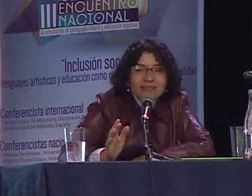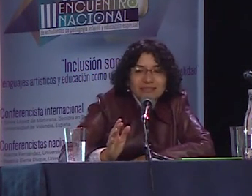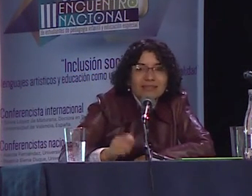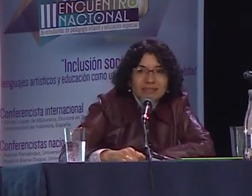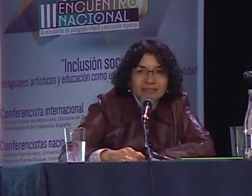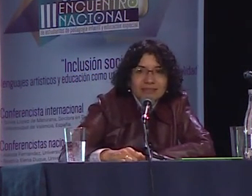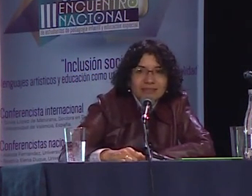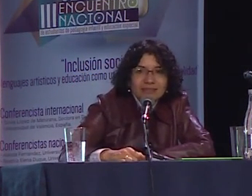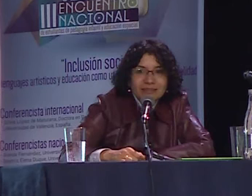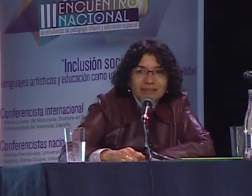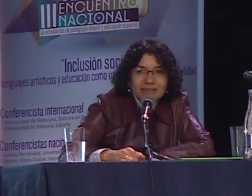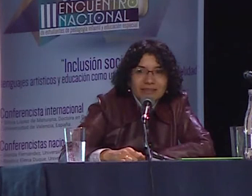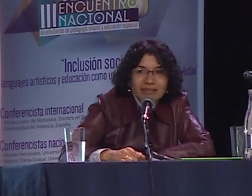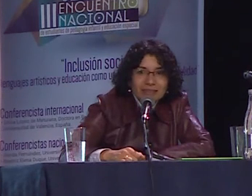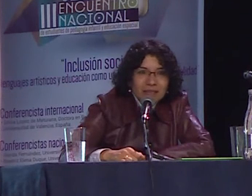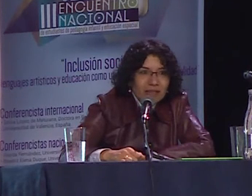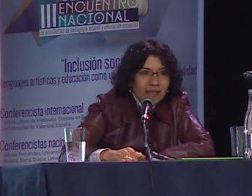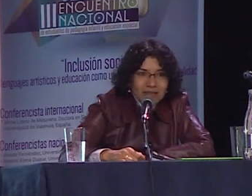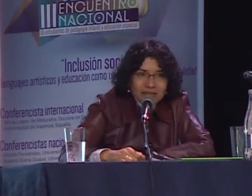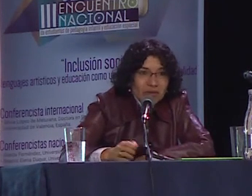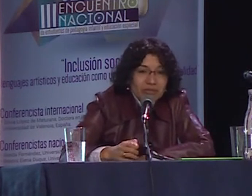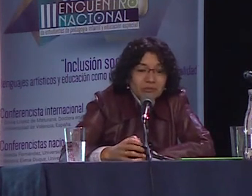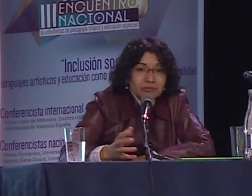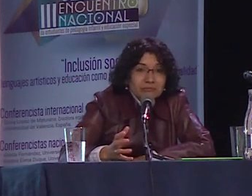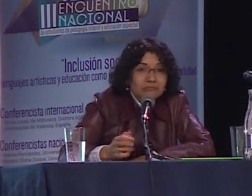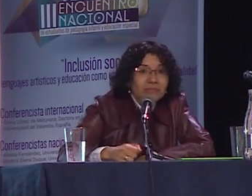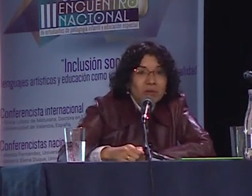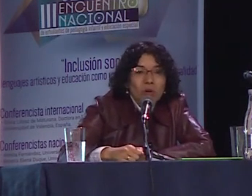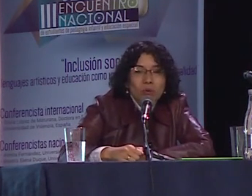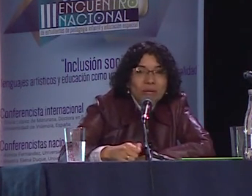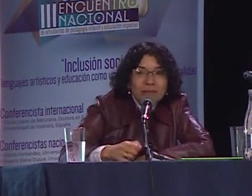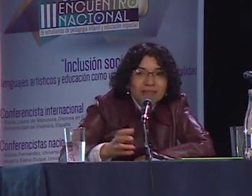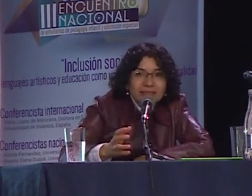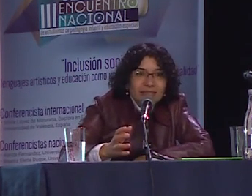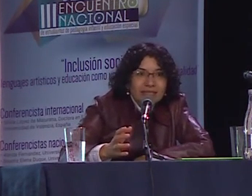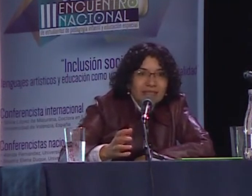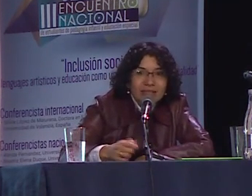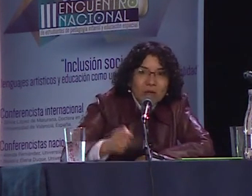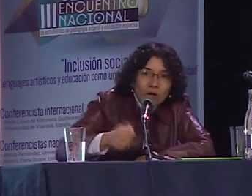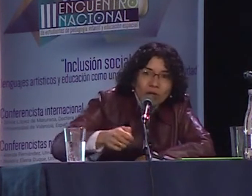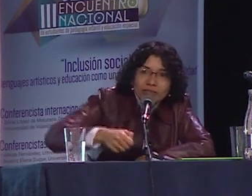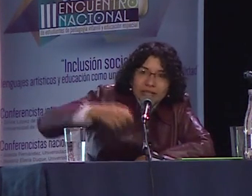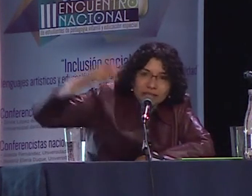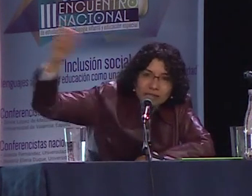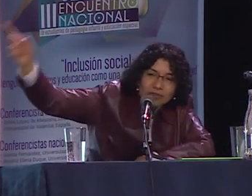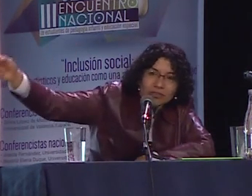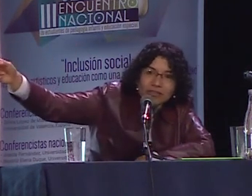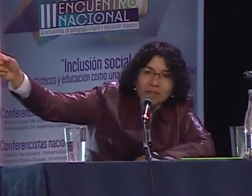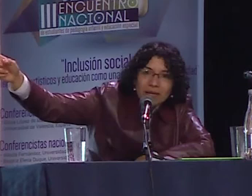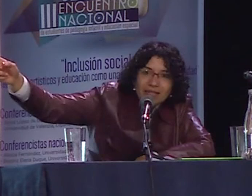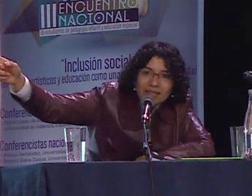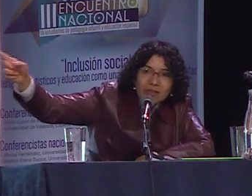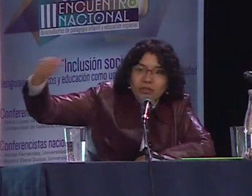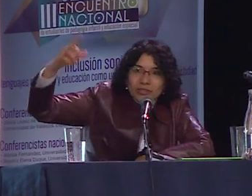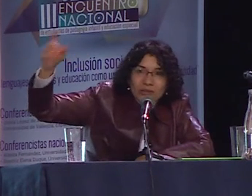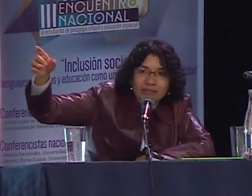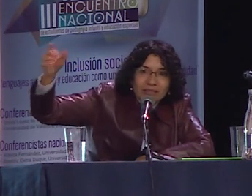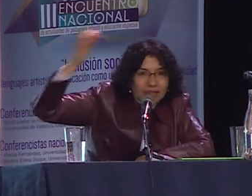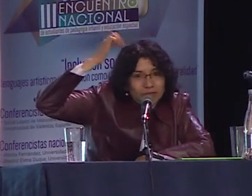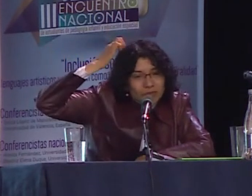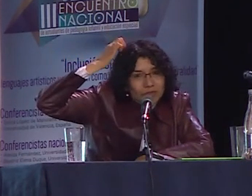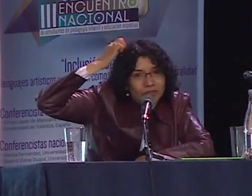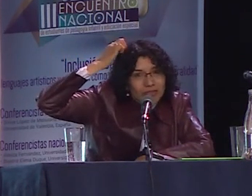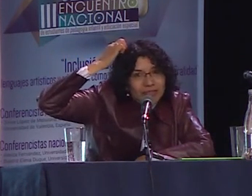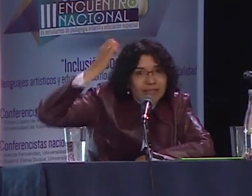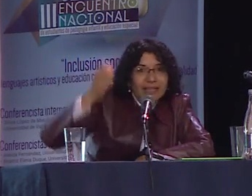la hace distinta? ¿Sí? Llevas una plastilina o sacas a los niños al parque o los llevas